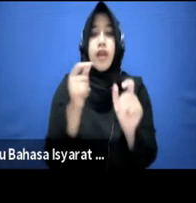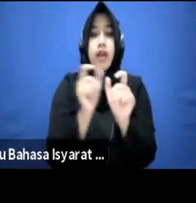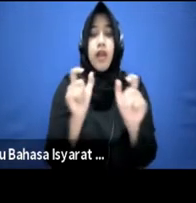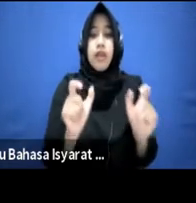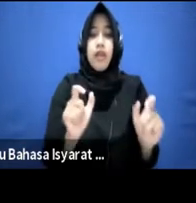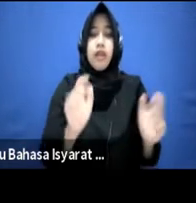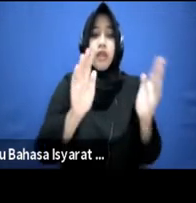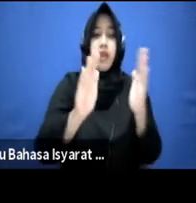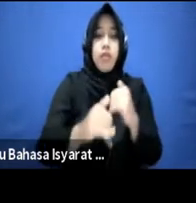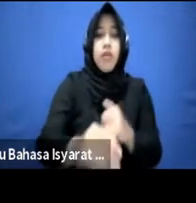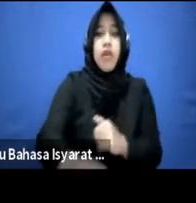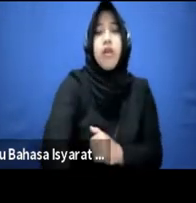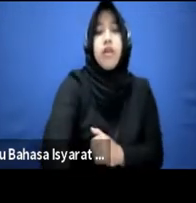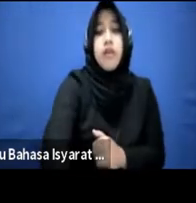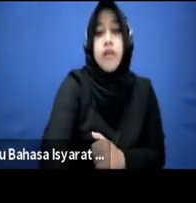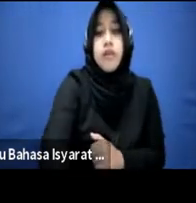gitu.